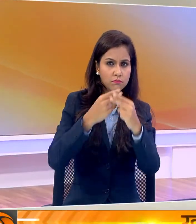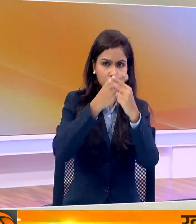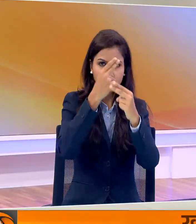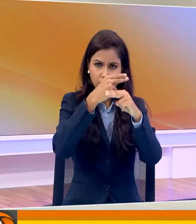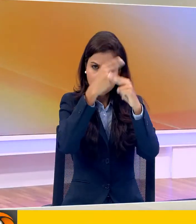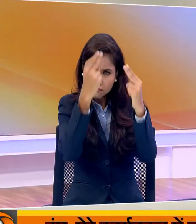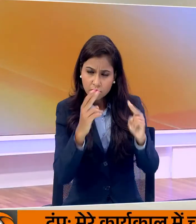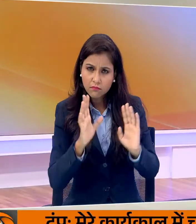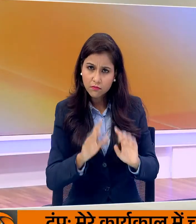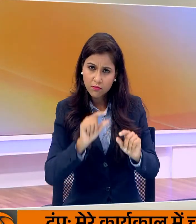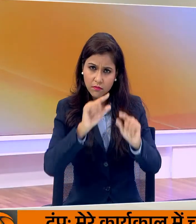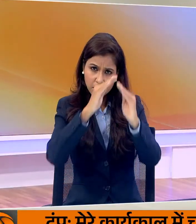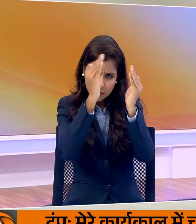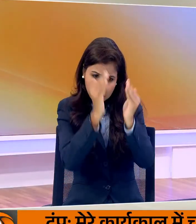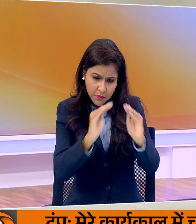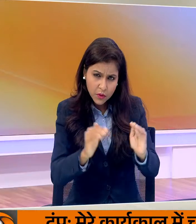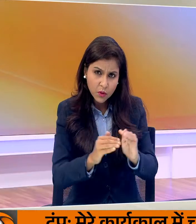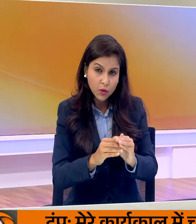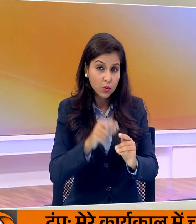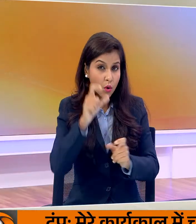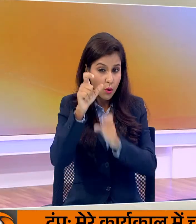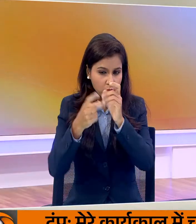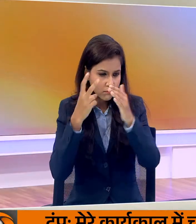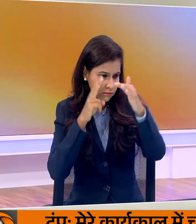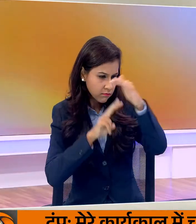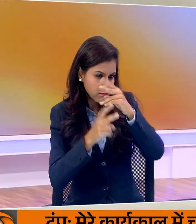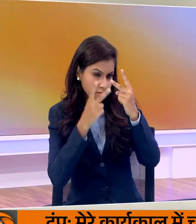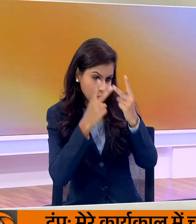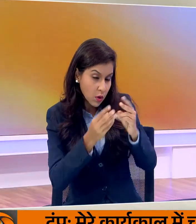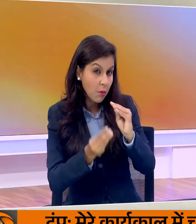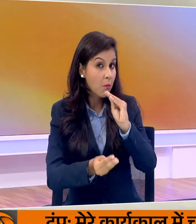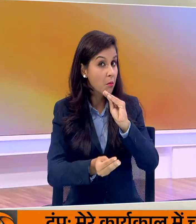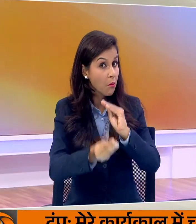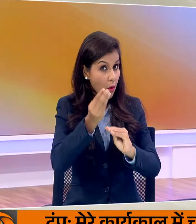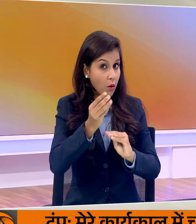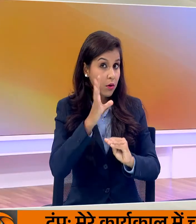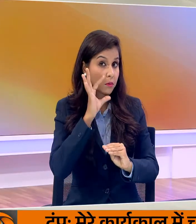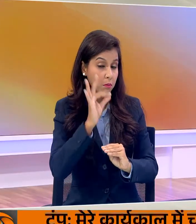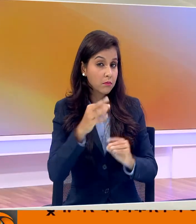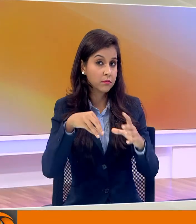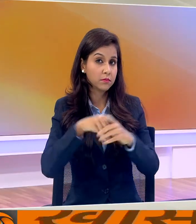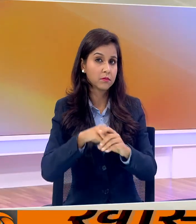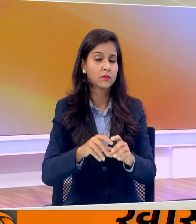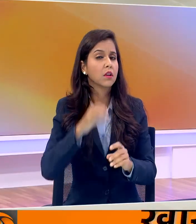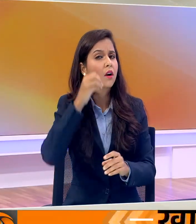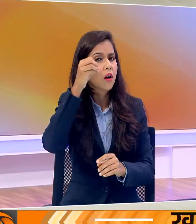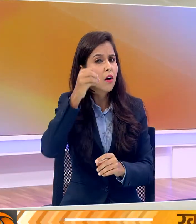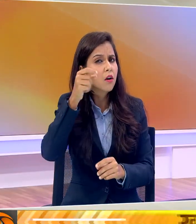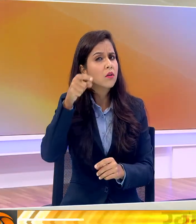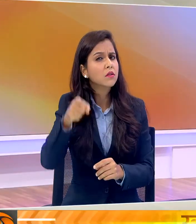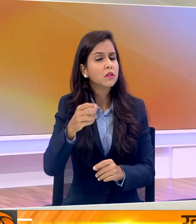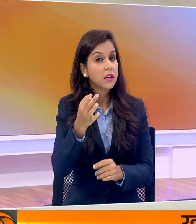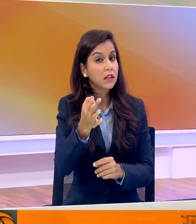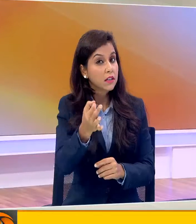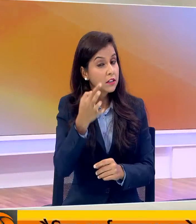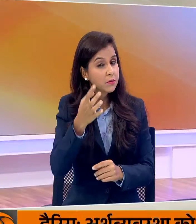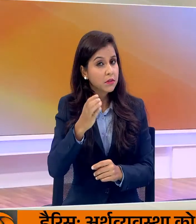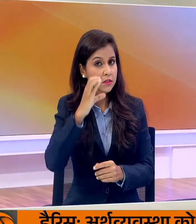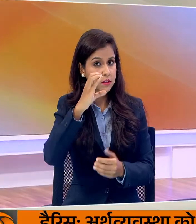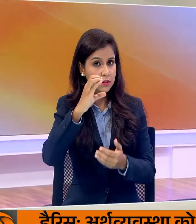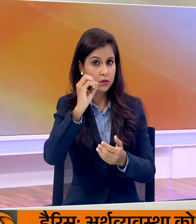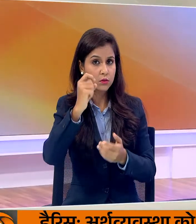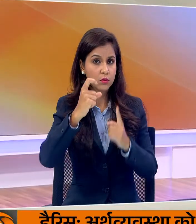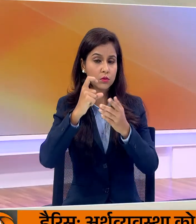जो दर्शकों को एक गहन अनुभव प्रदान करती हैं। महात्मा गांधी को समर्पित ये रेलवे का विशेष कोच